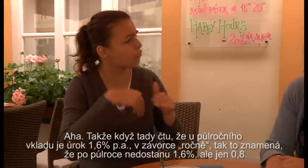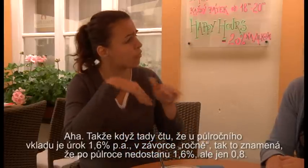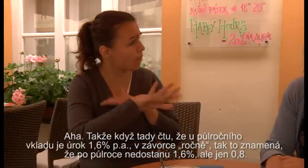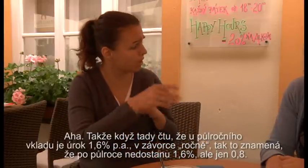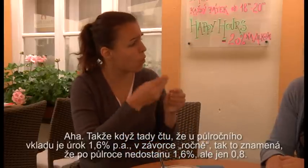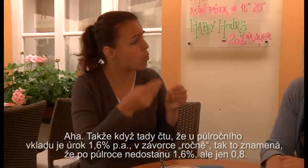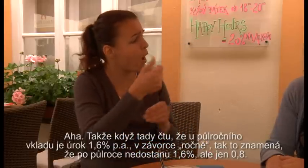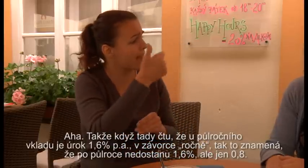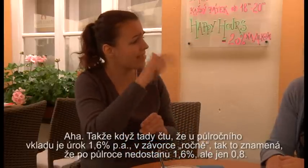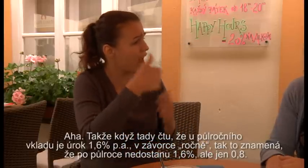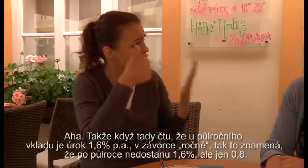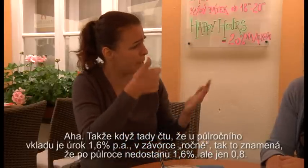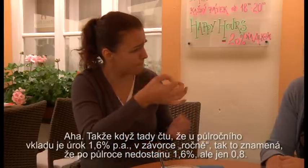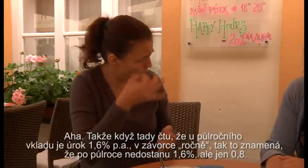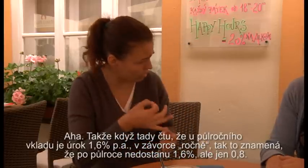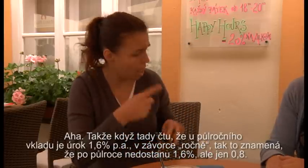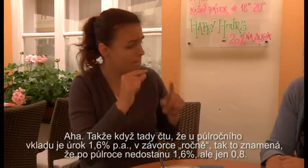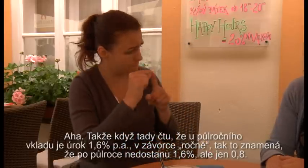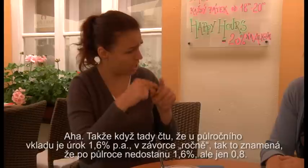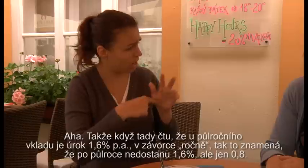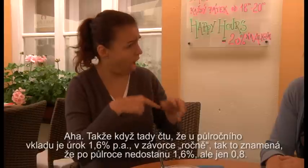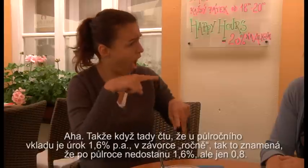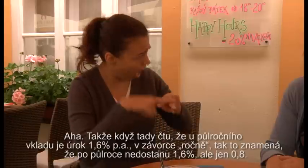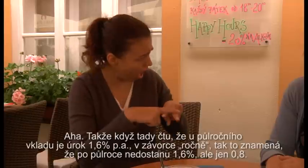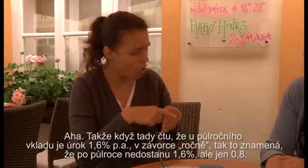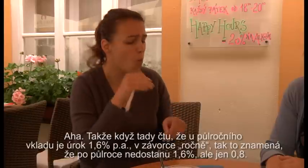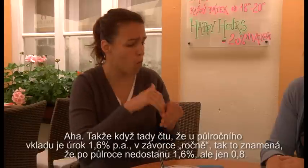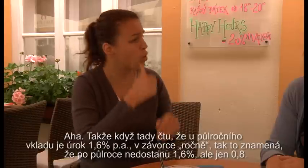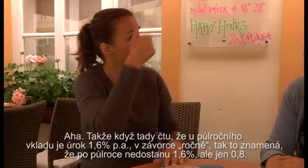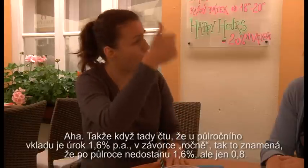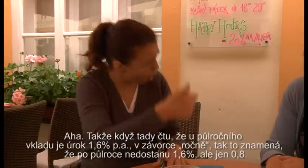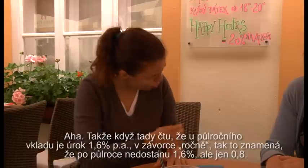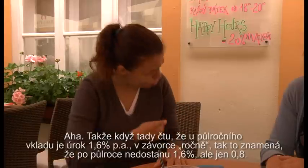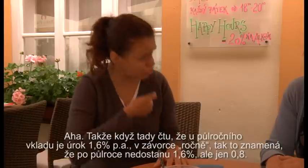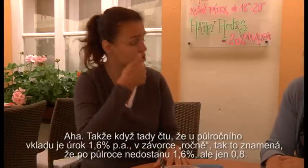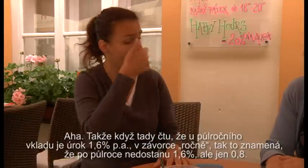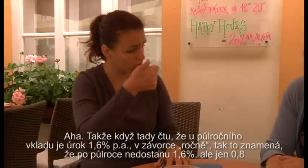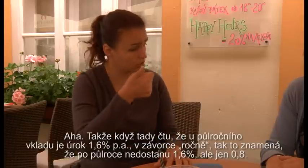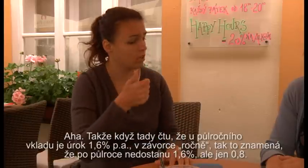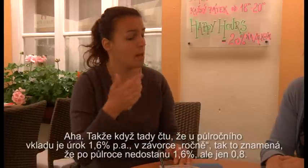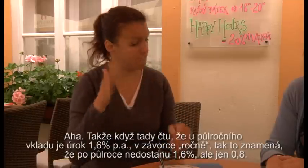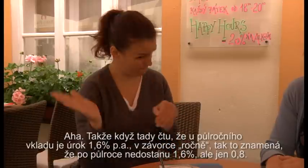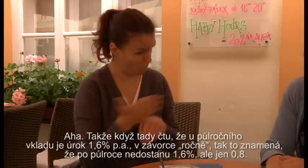tady čtu, že u půlročního vkladu je úrok 1,6 PH, za vrce ročně, to znamená, že po půl roce